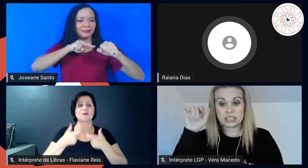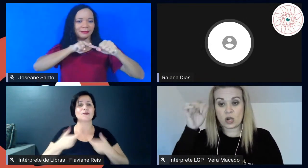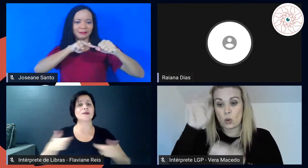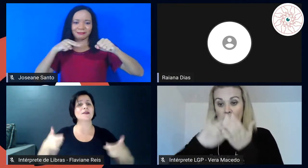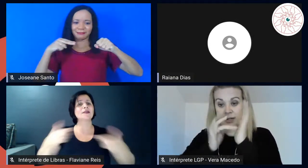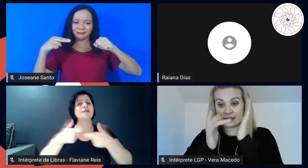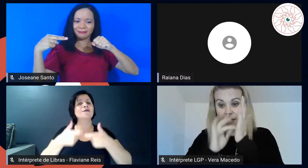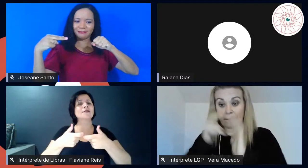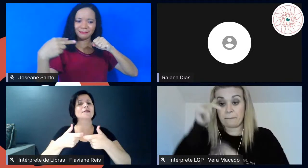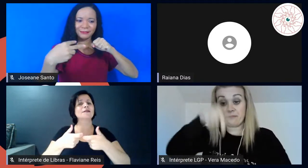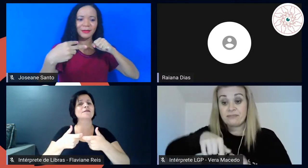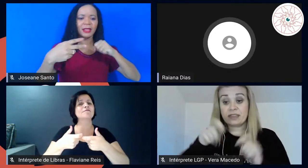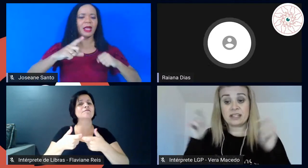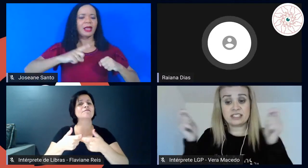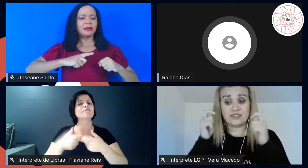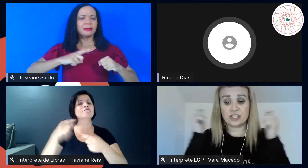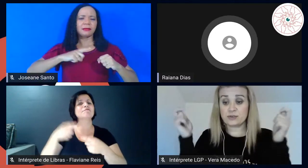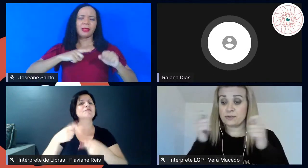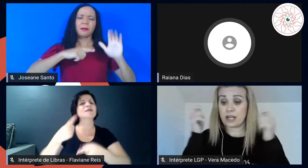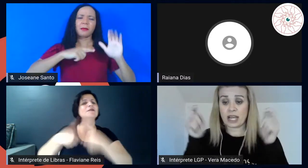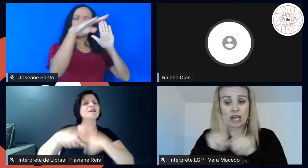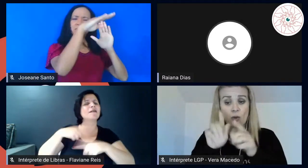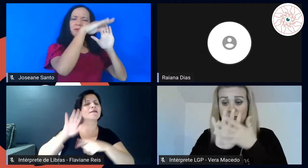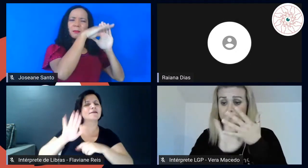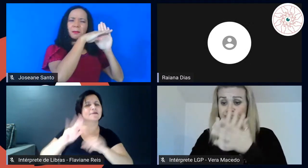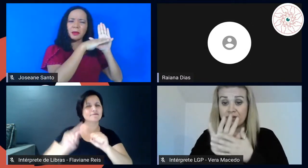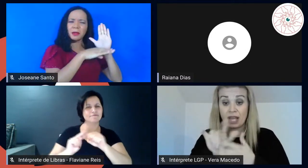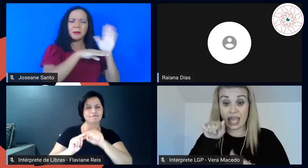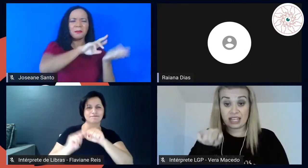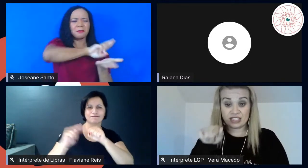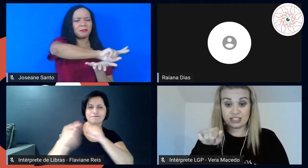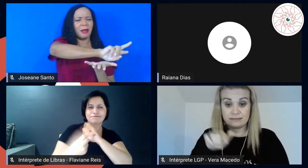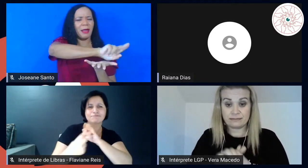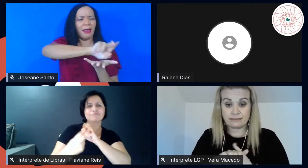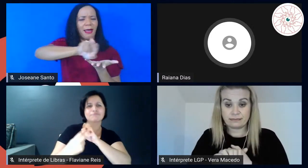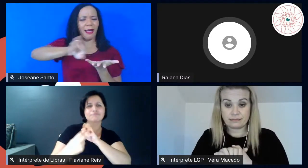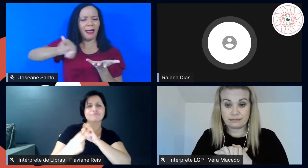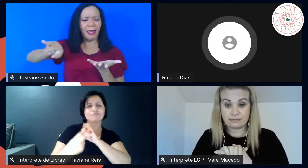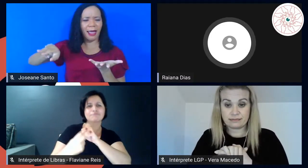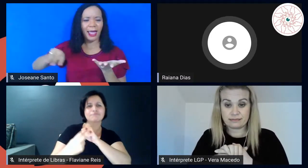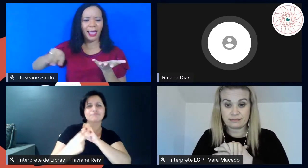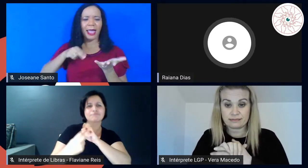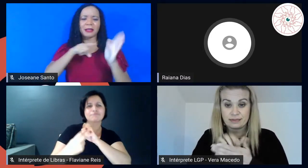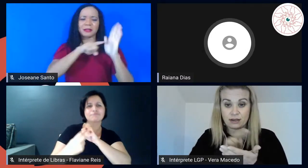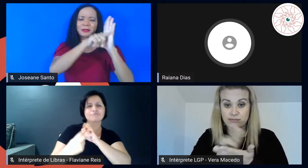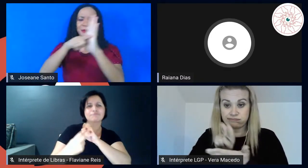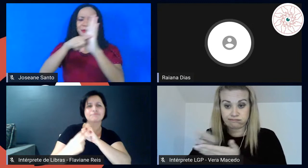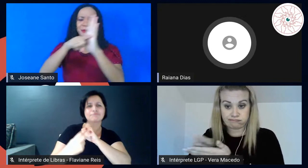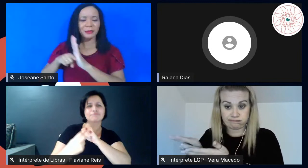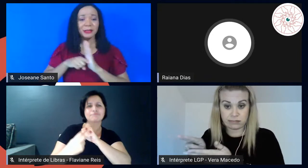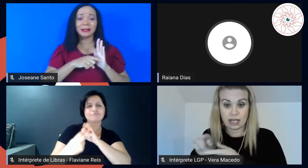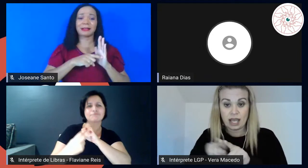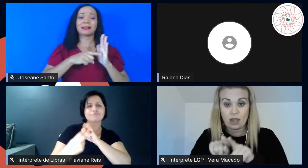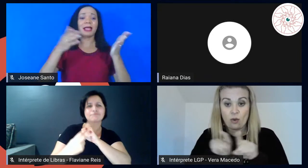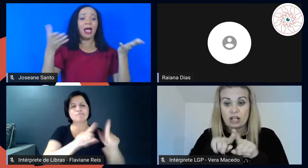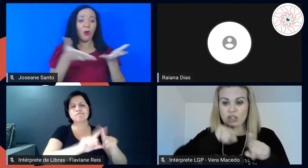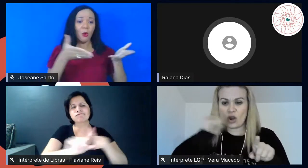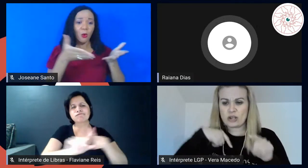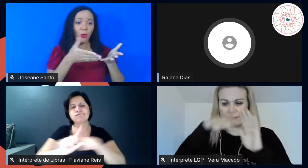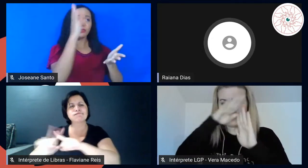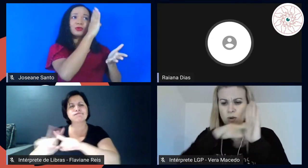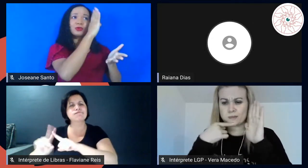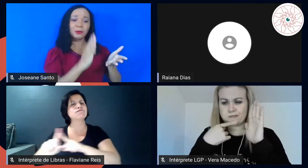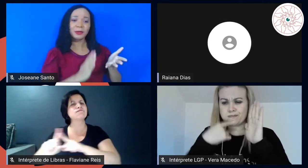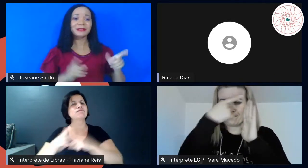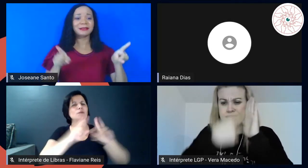Neste evento, que o sinal é este, nós temos uma programação extensa